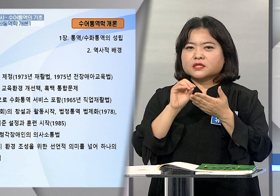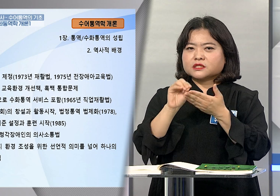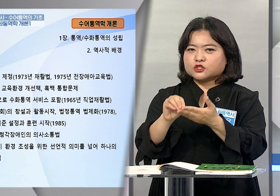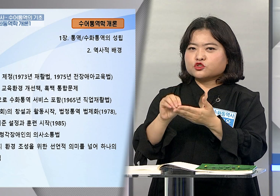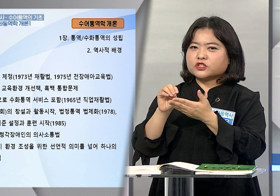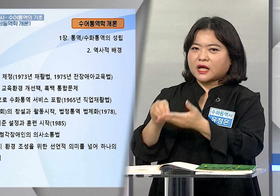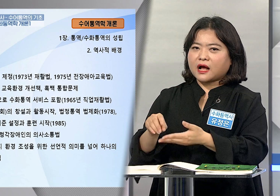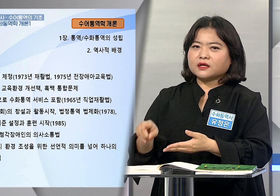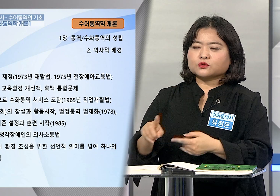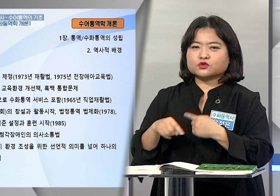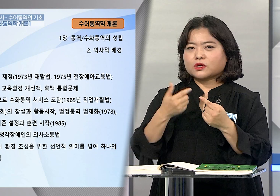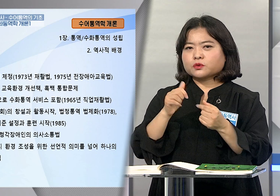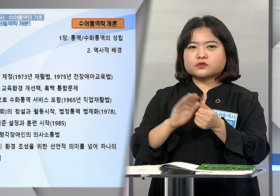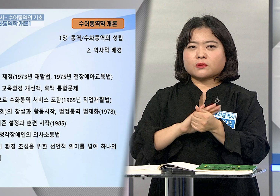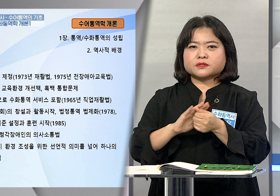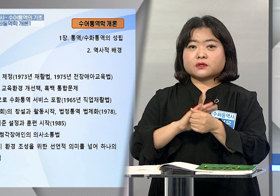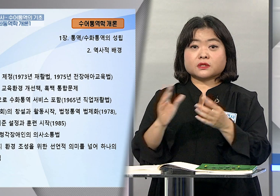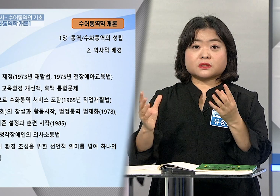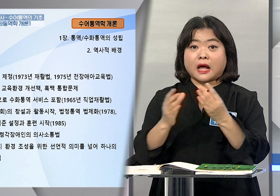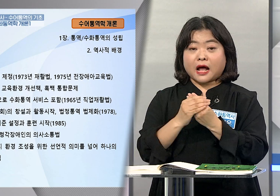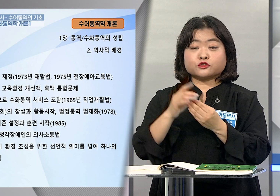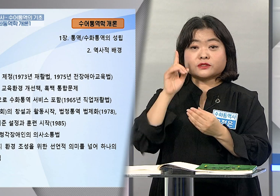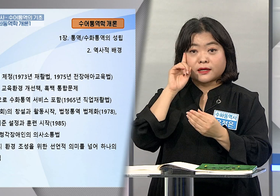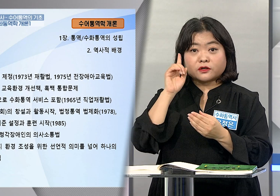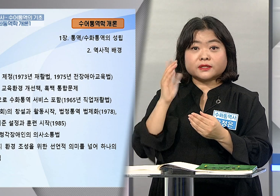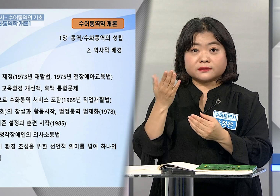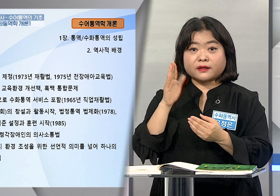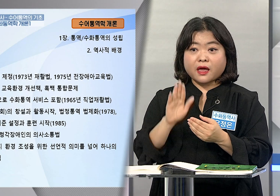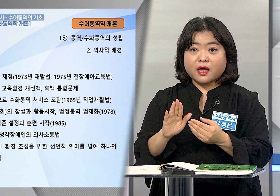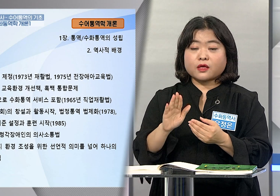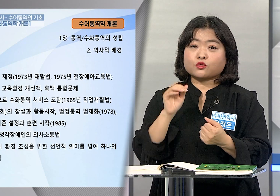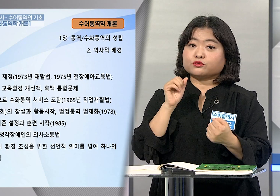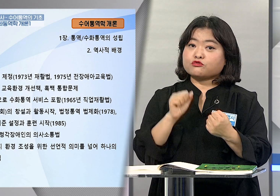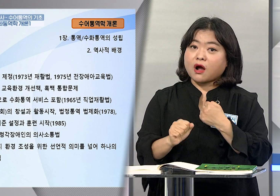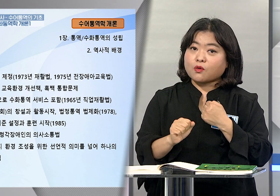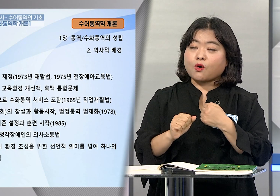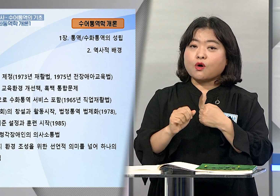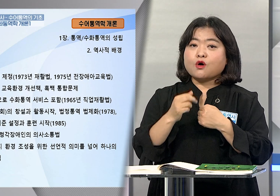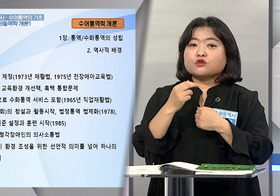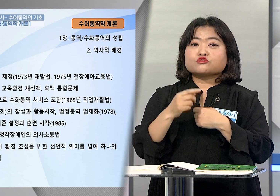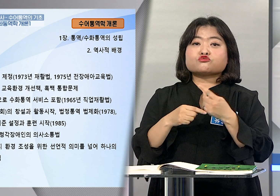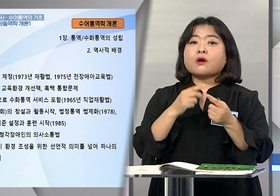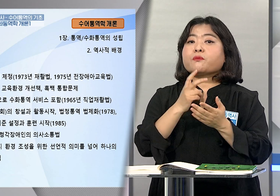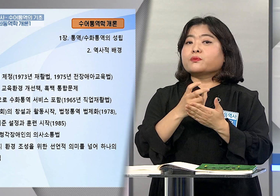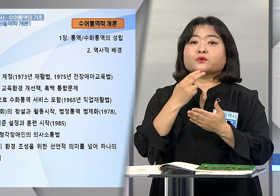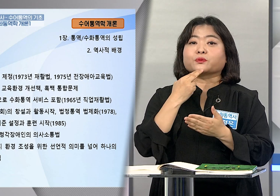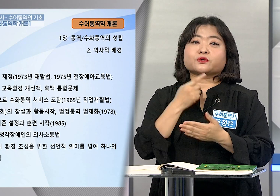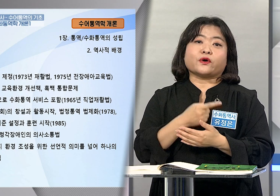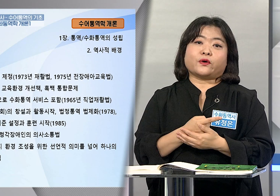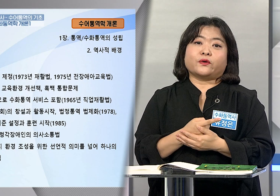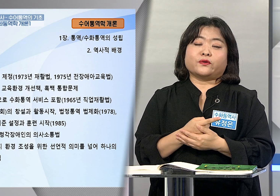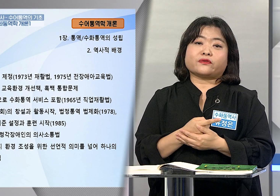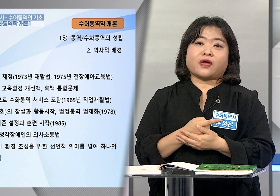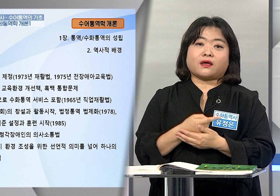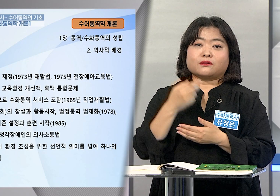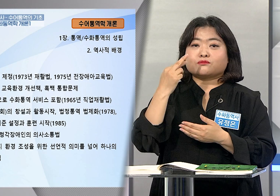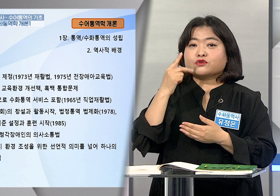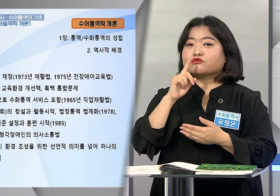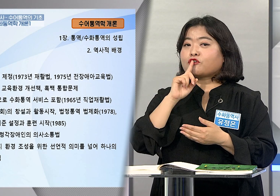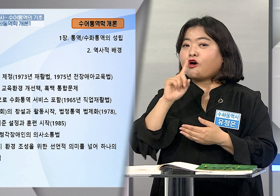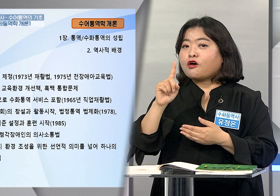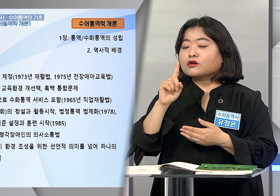어떤 진출이나 또 수화통역 서비스들이 아주 잘 되어 있는데도 불구하고 수화법은 없어요.